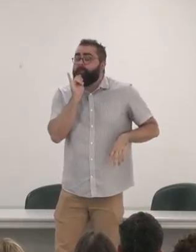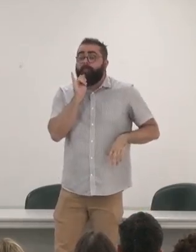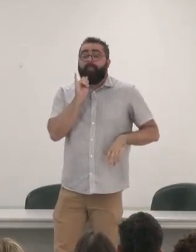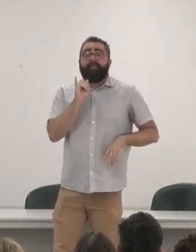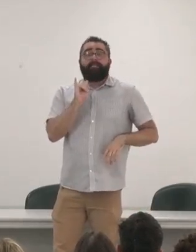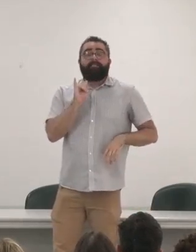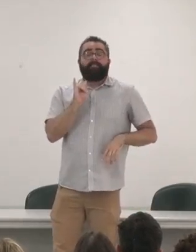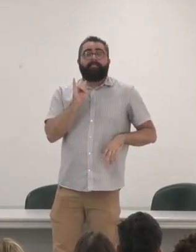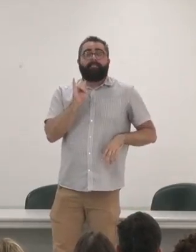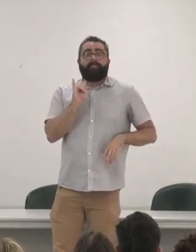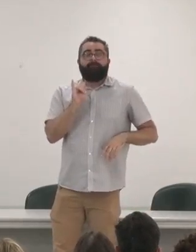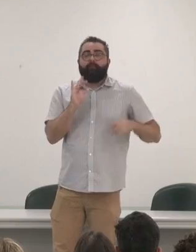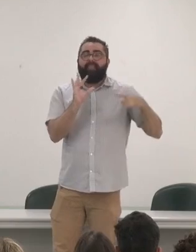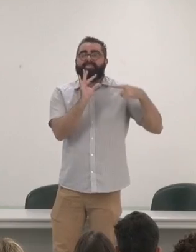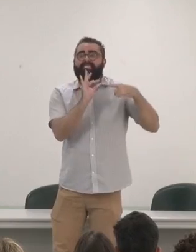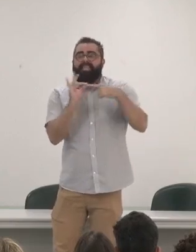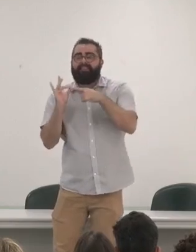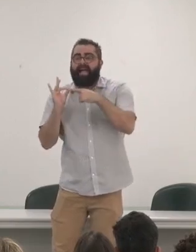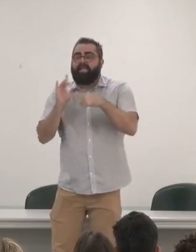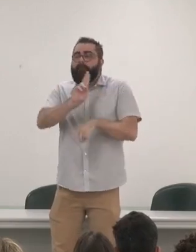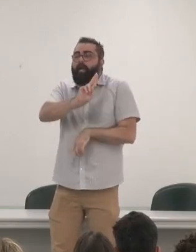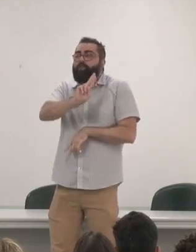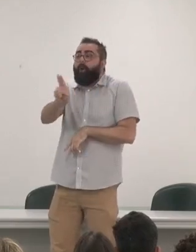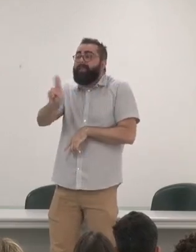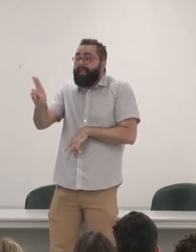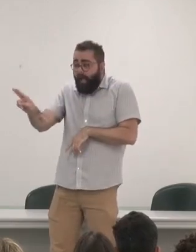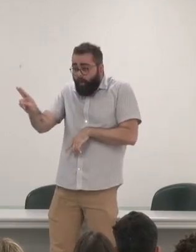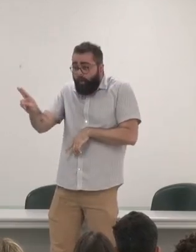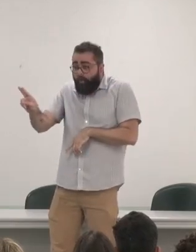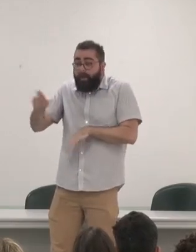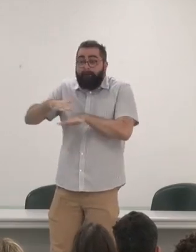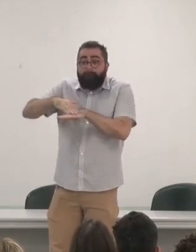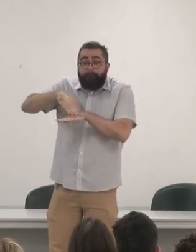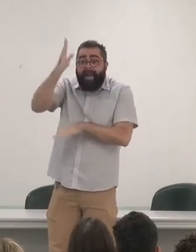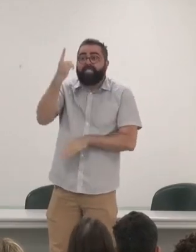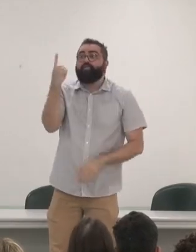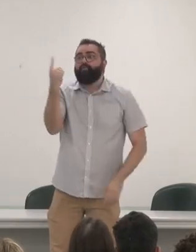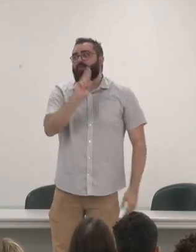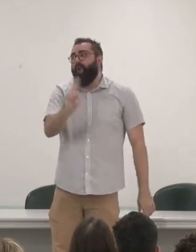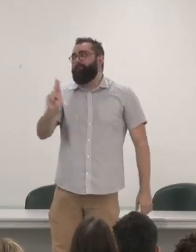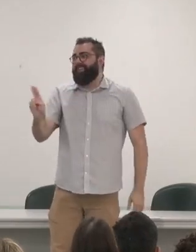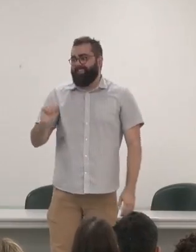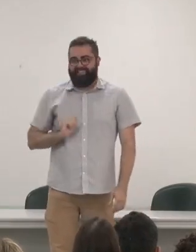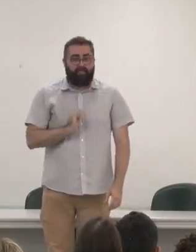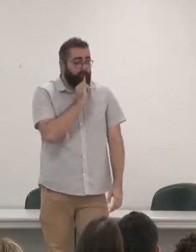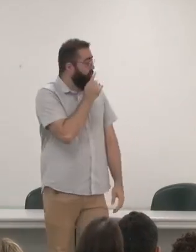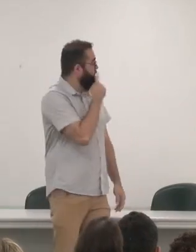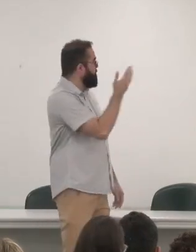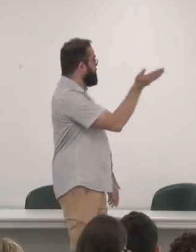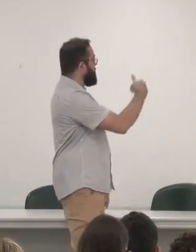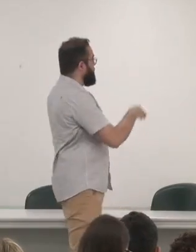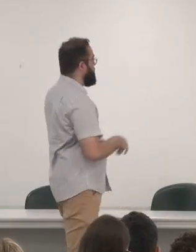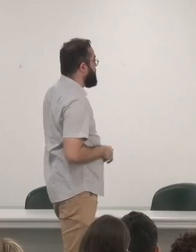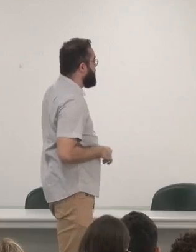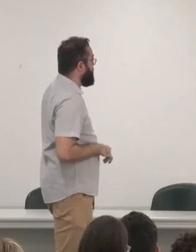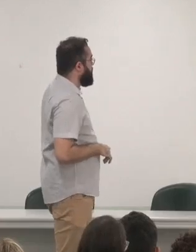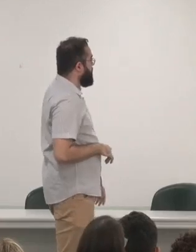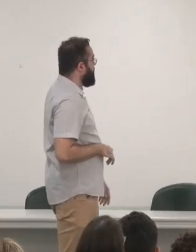são os mais diversos exemplos de sintagmas nominais, só que com mais de um nome, vejam